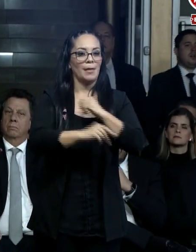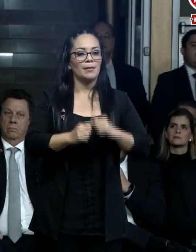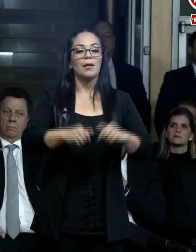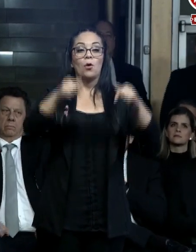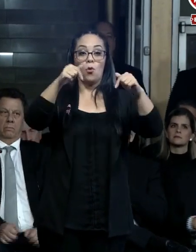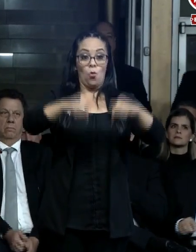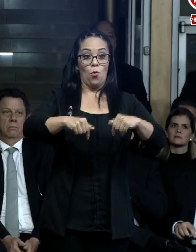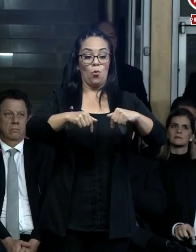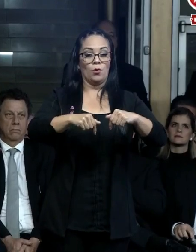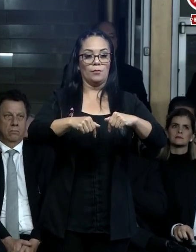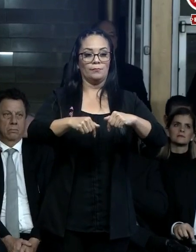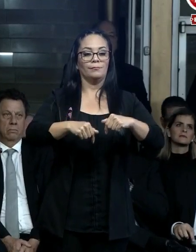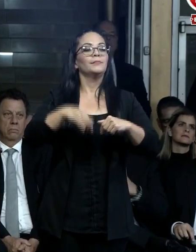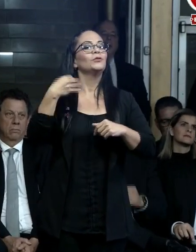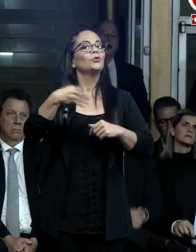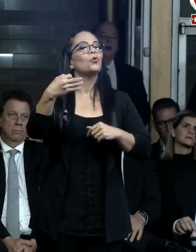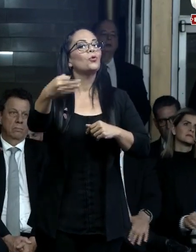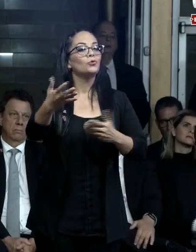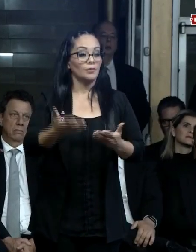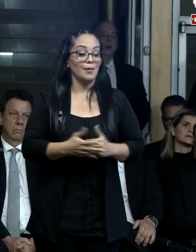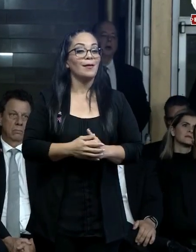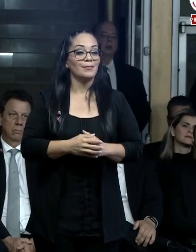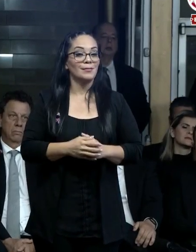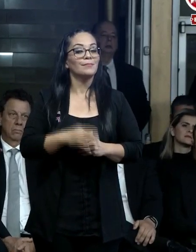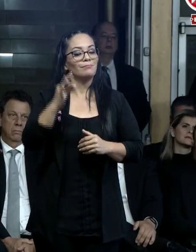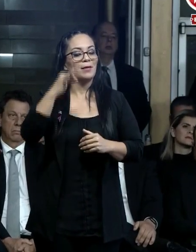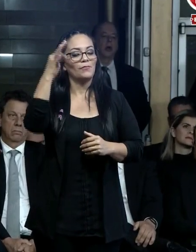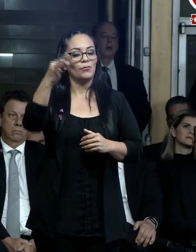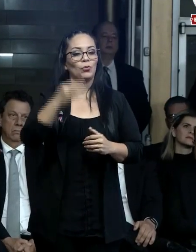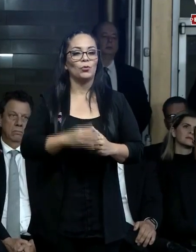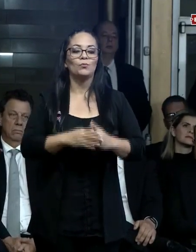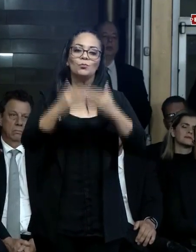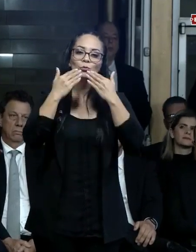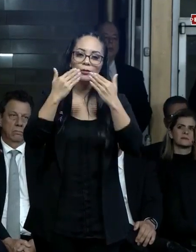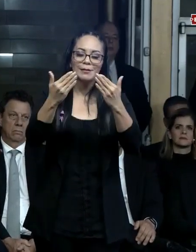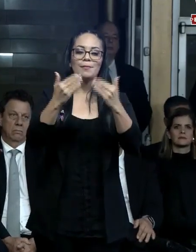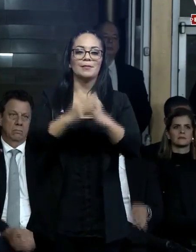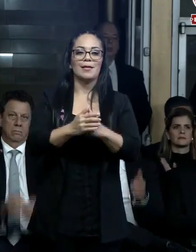hoy y todos los días que estén por venir. Muchísimas gracias.